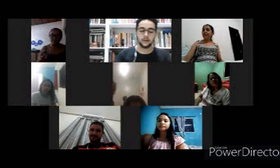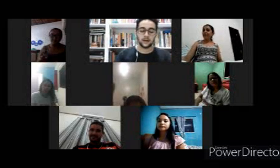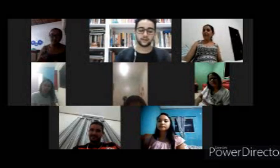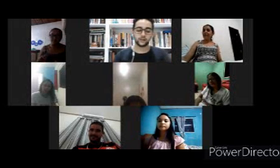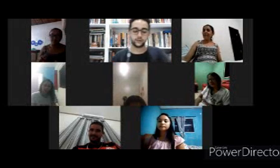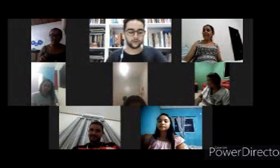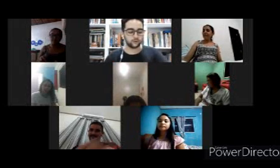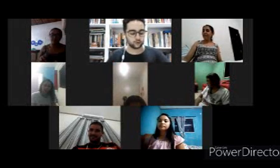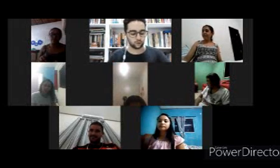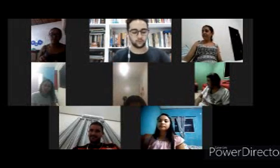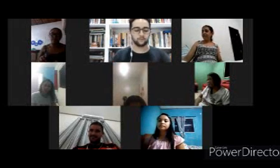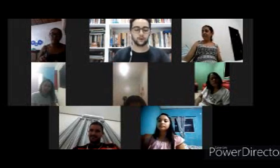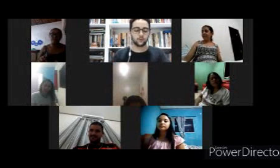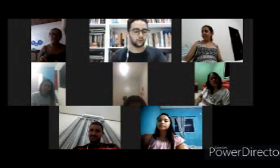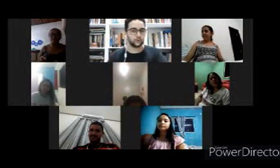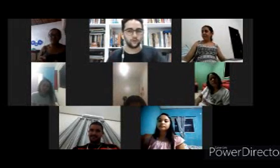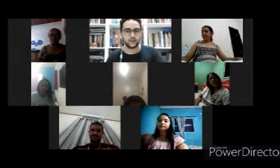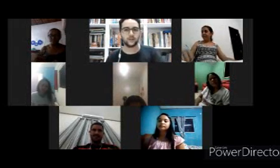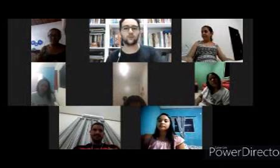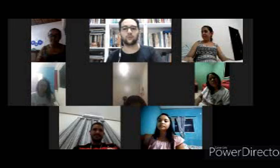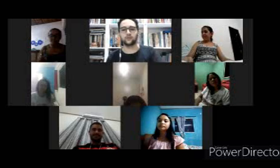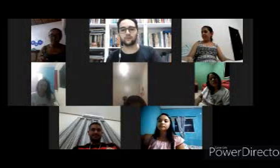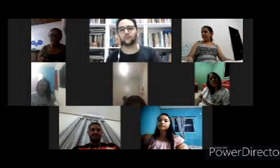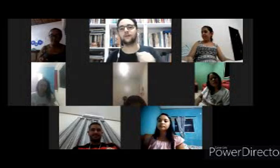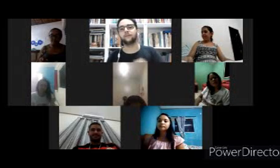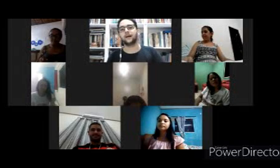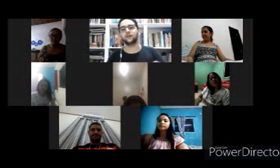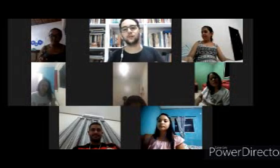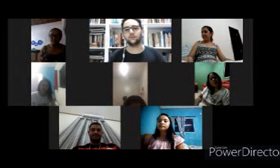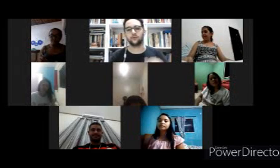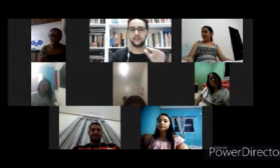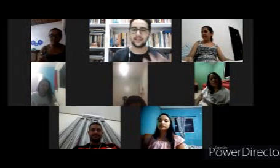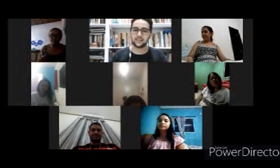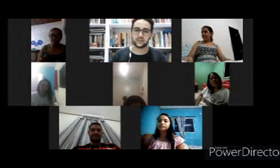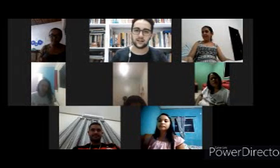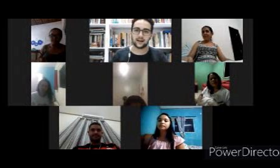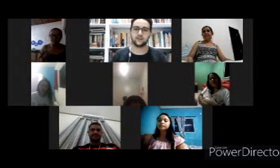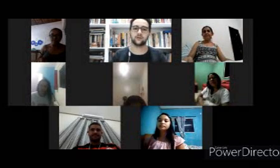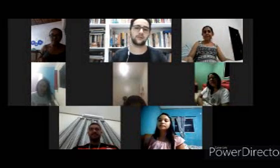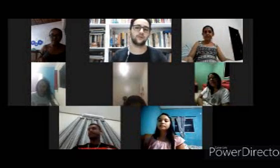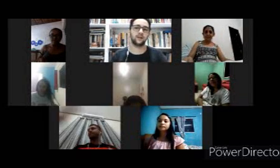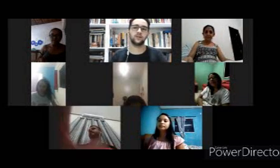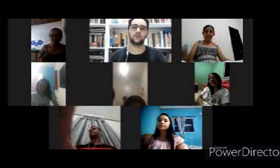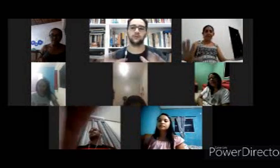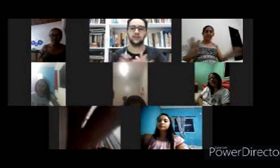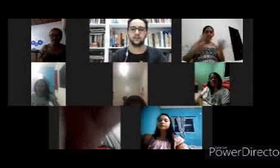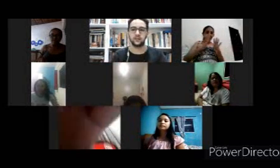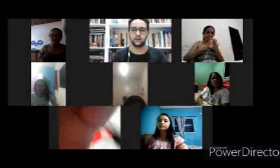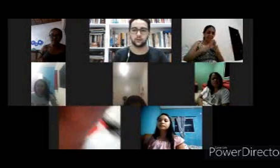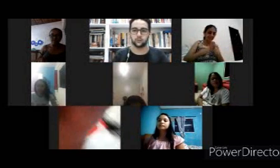a gente viu sobre cultura ouvinte, cultura surda, a gente viu sobre identidade, sobre os diferentes tipos de identidades